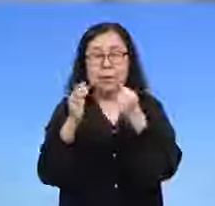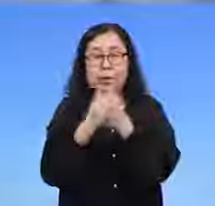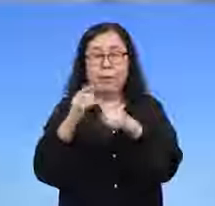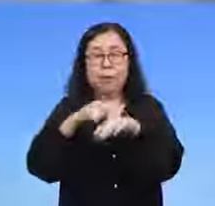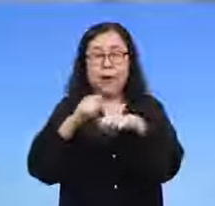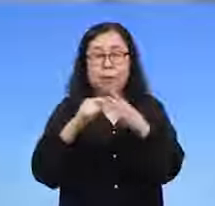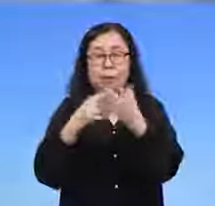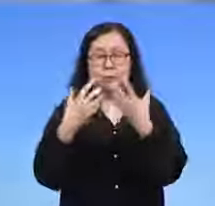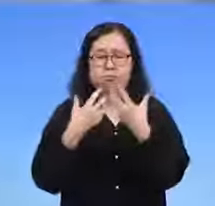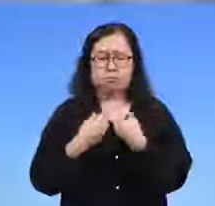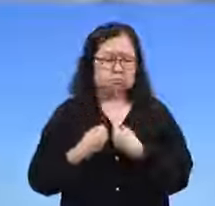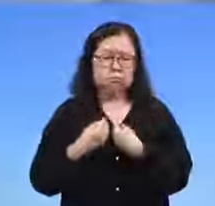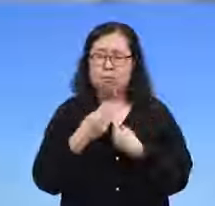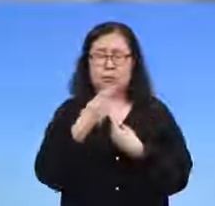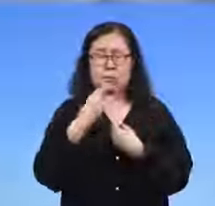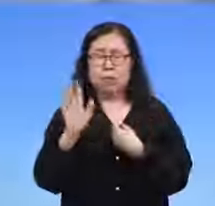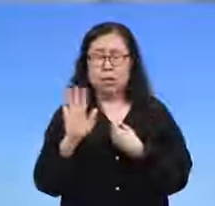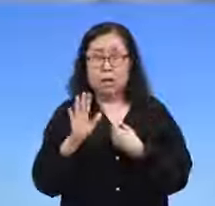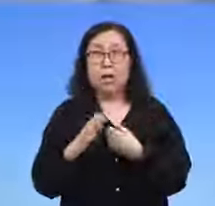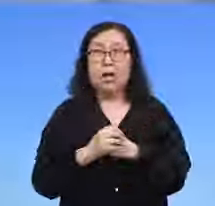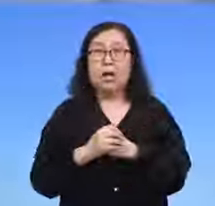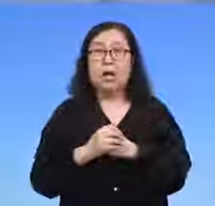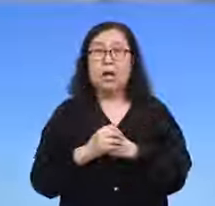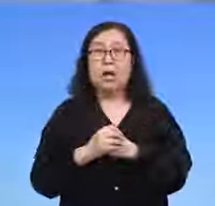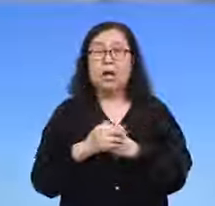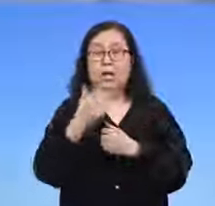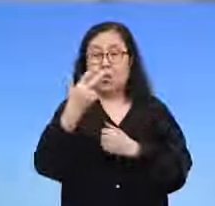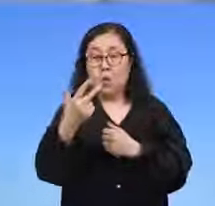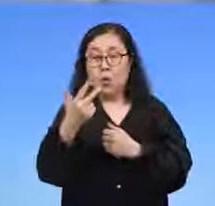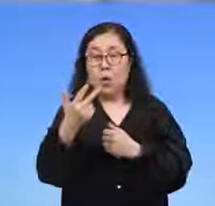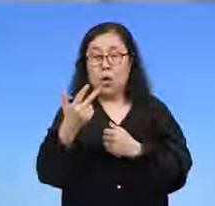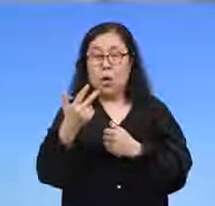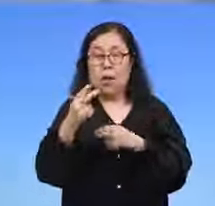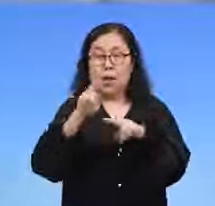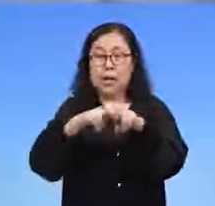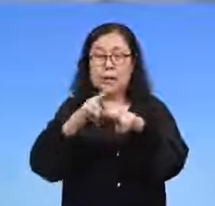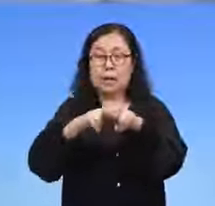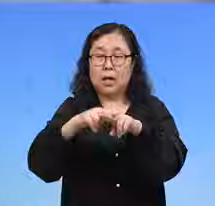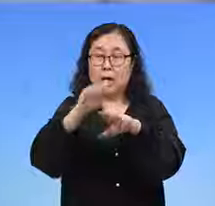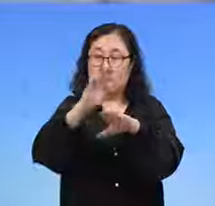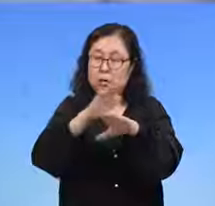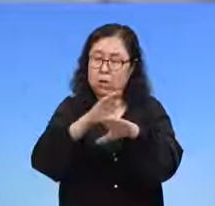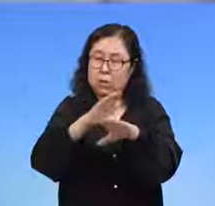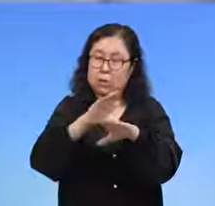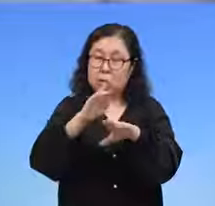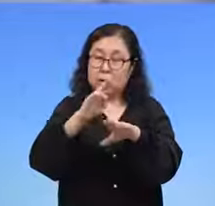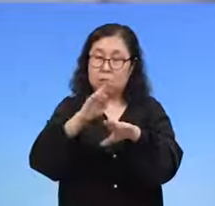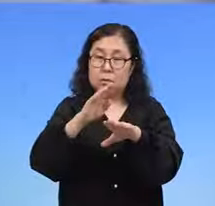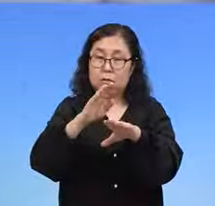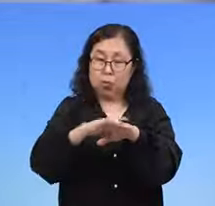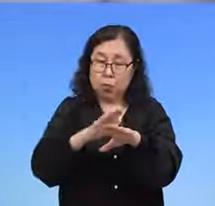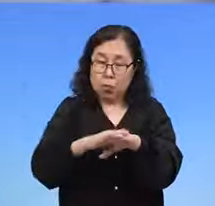낙심이 없습니다. 여러분, 지금 제가 7명 앉혀놓고 설교하는 같이 힘이 쭉 빠진 설교를 합니까?